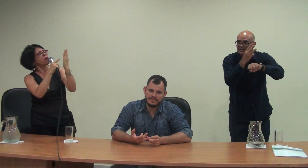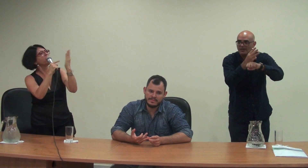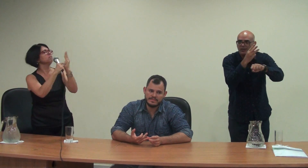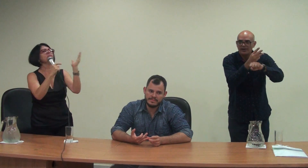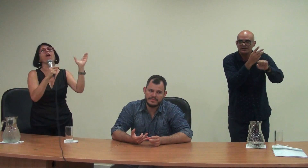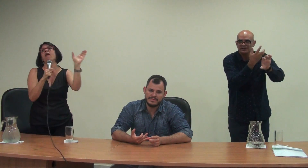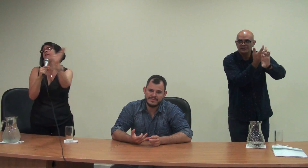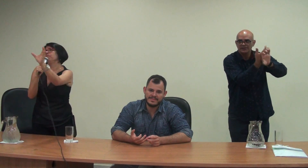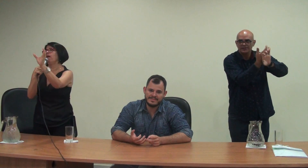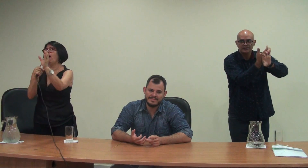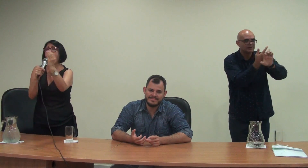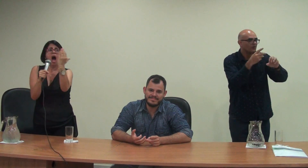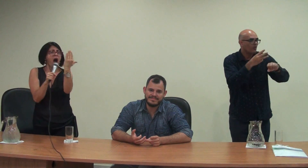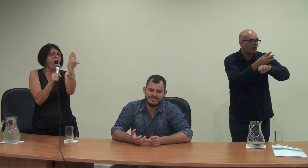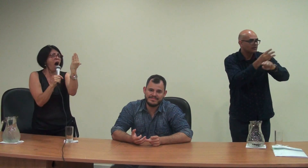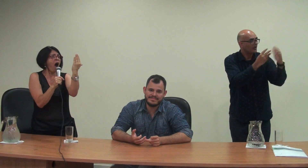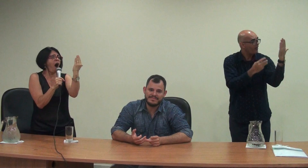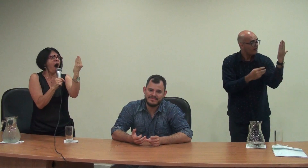falei assim, peraí, olha.